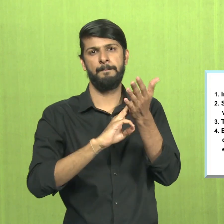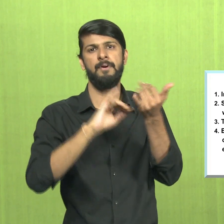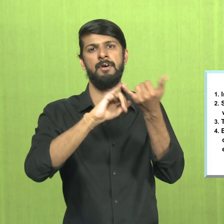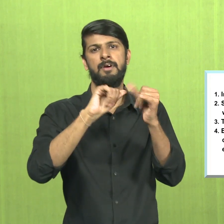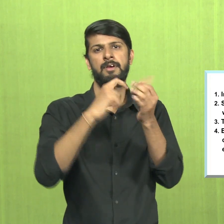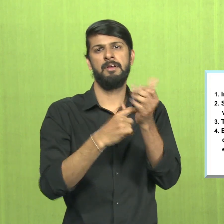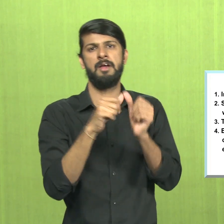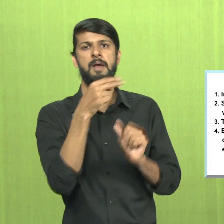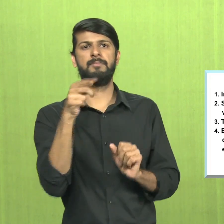झाल